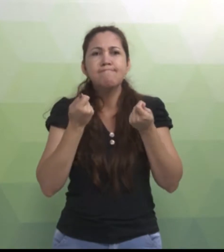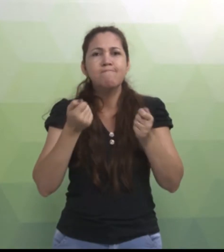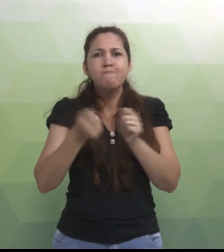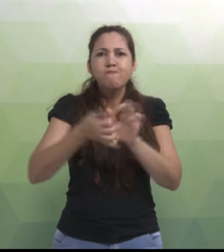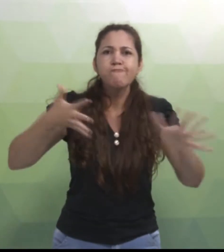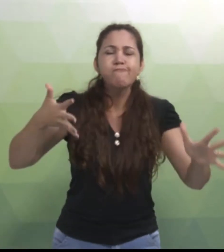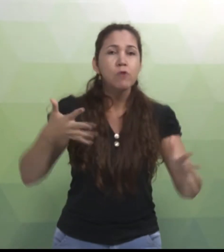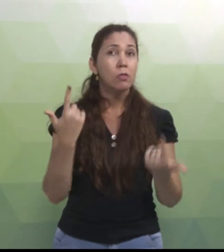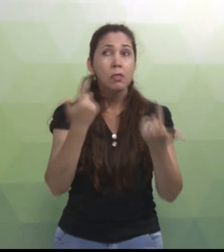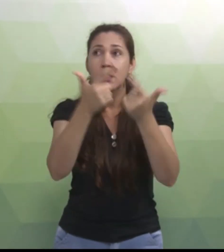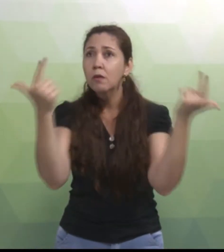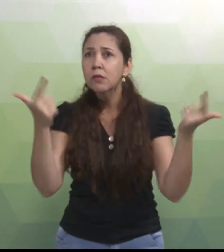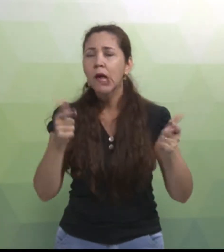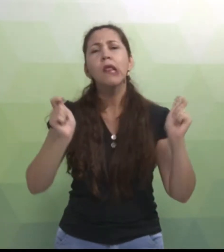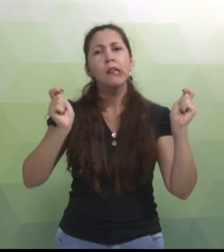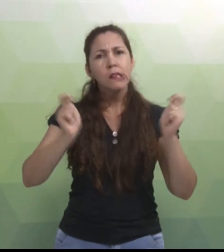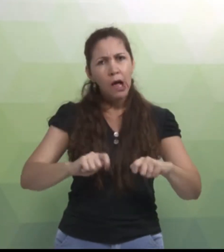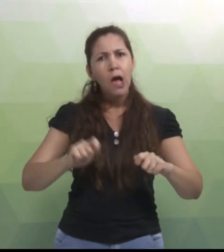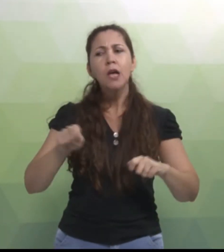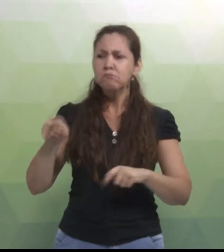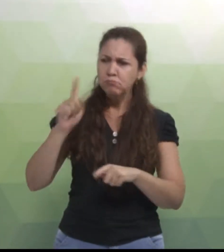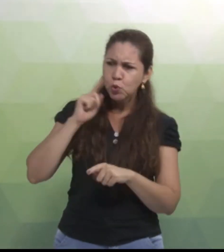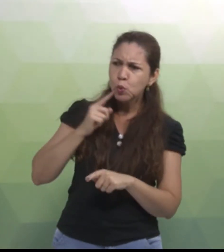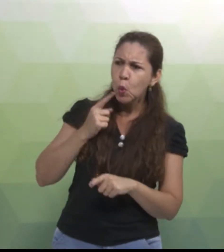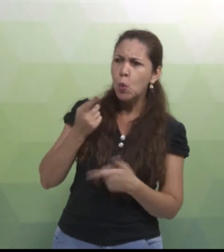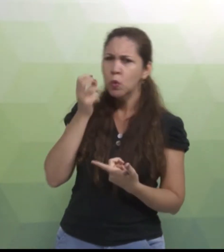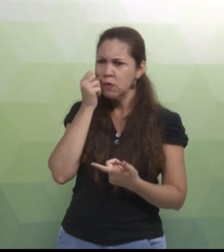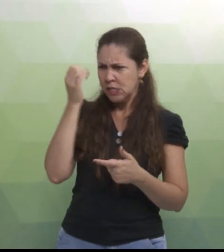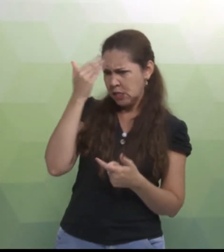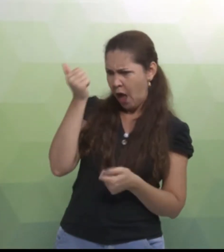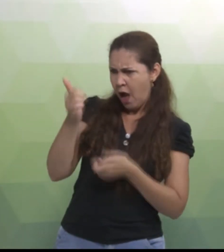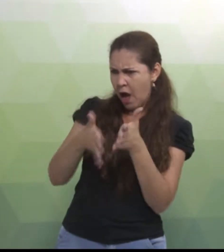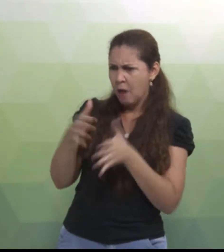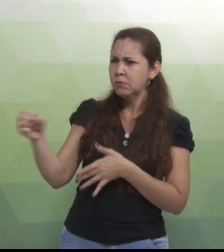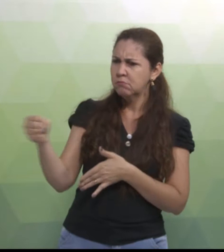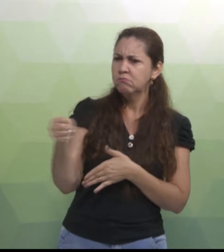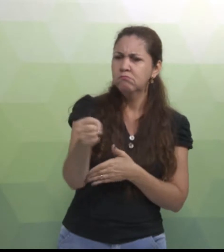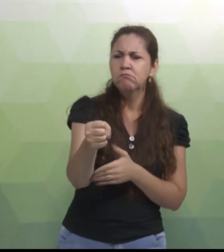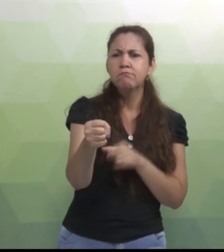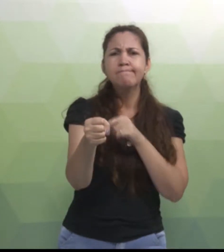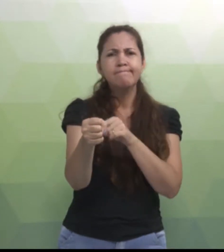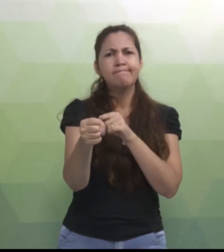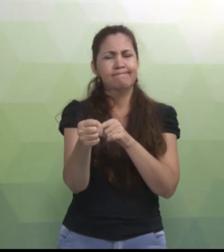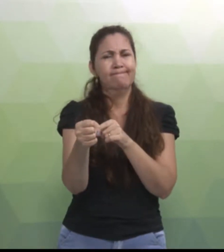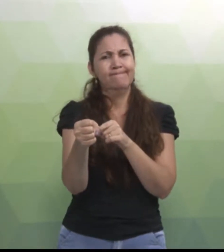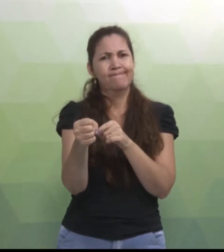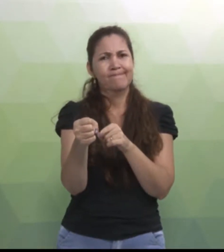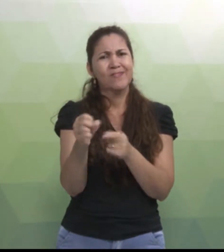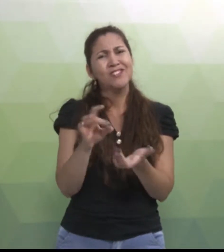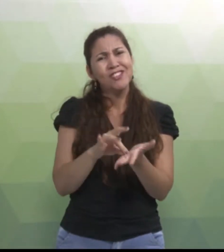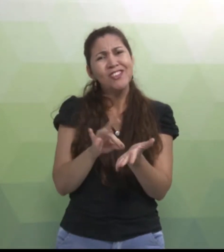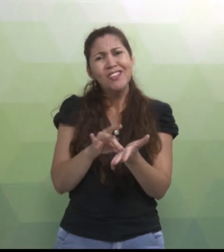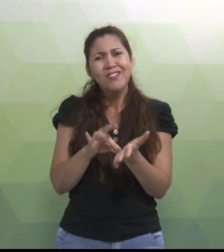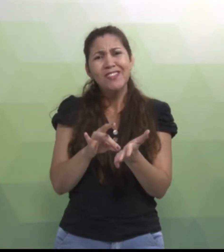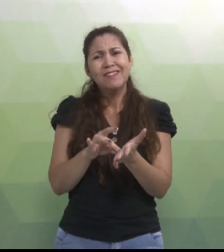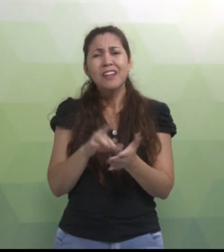suficiente, então, qualquer pessoa que saiba a língua de sinais ali para comunicar, ele pode ensinar. Mas isso é uma falha, isso é